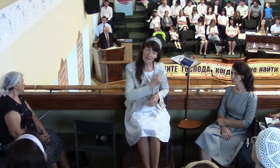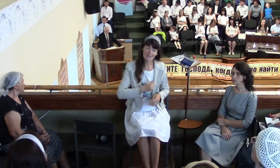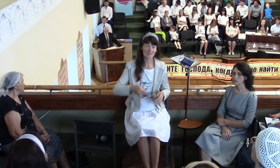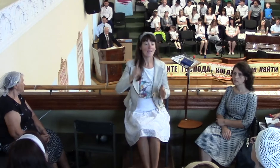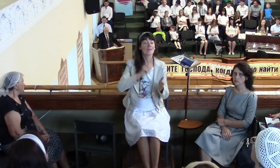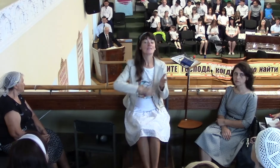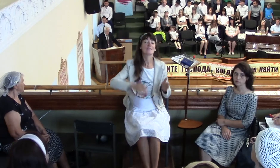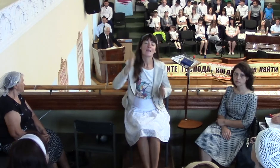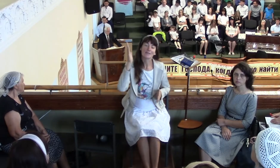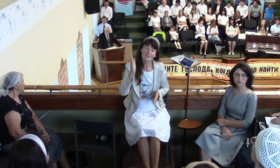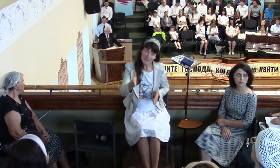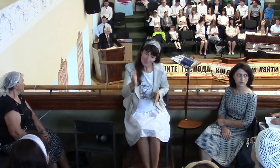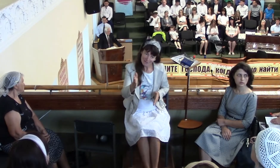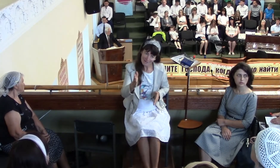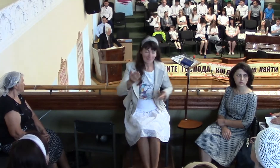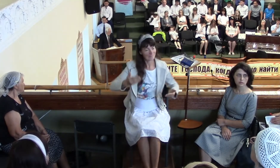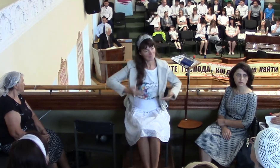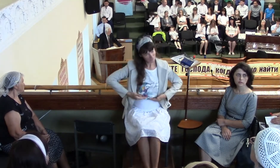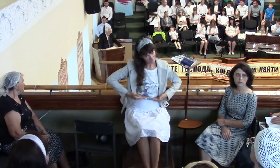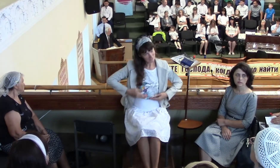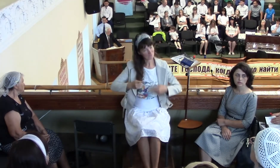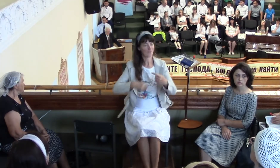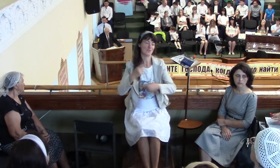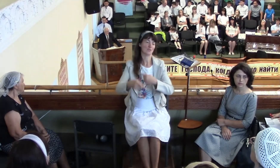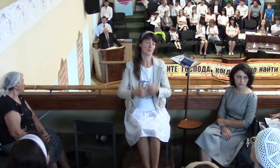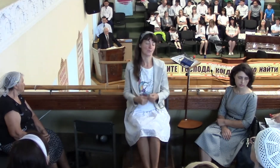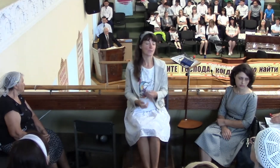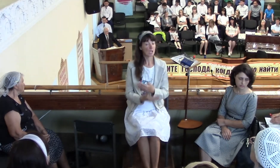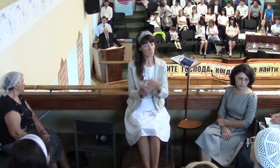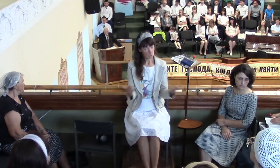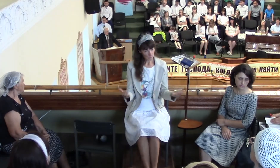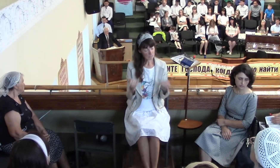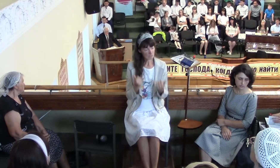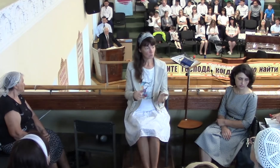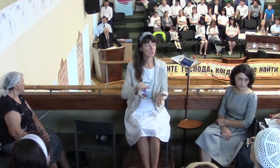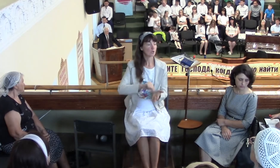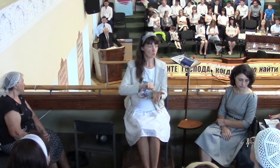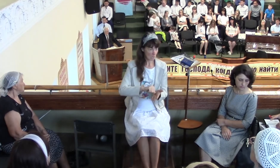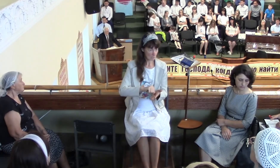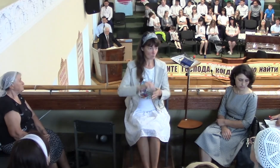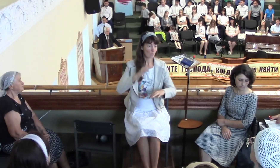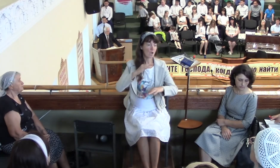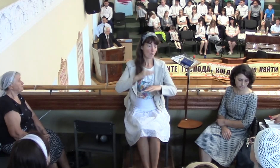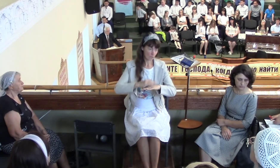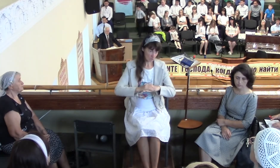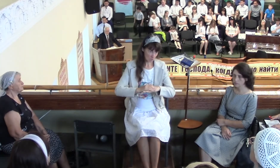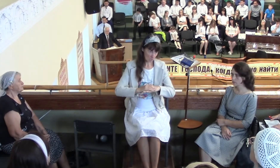надеждой на жизнь вечную. Мы сегодня участвуем в вечере Господней. И скажите, кто не